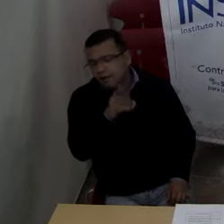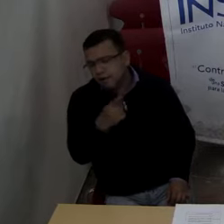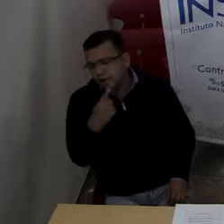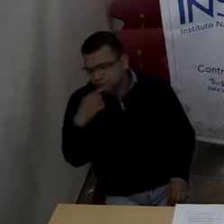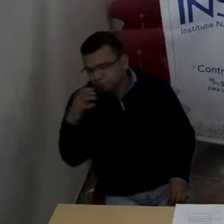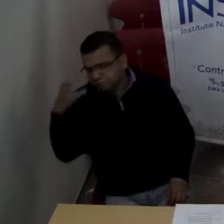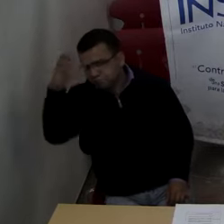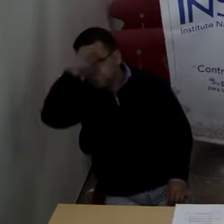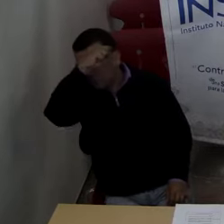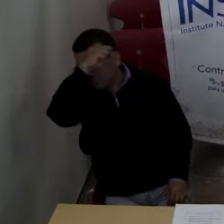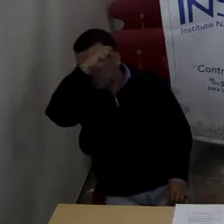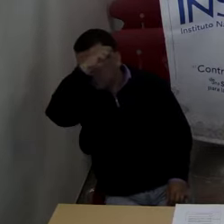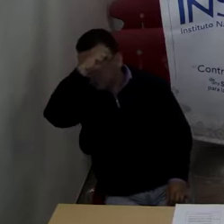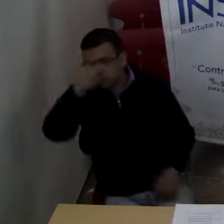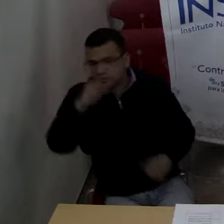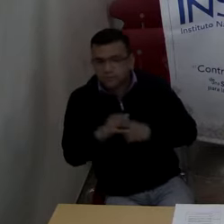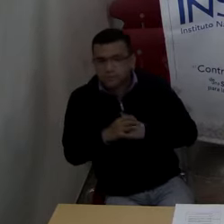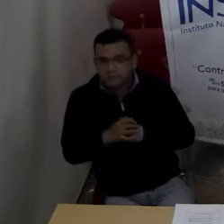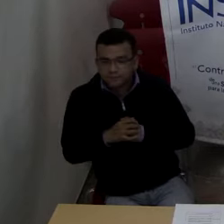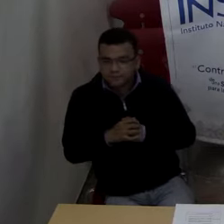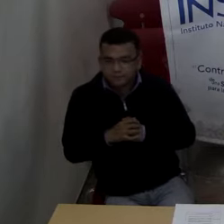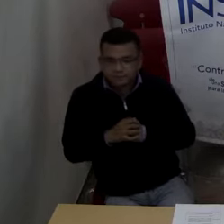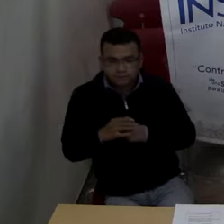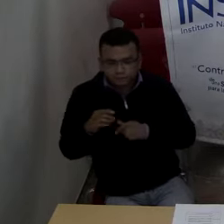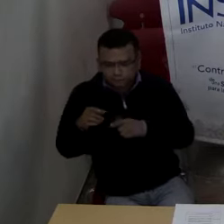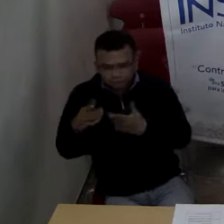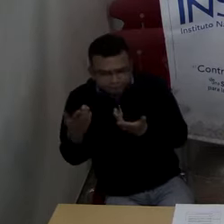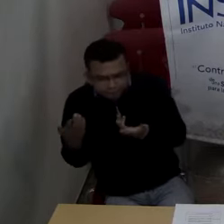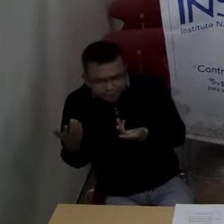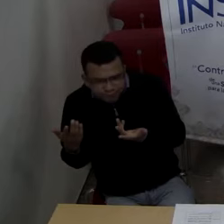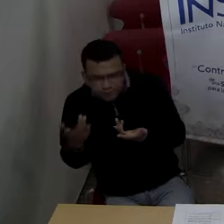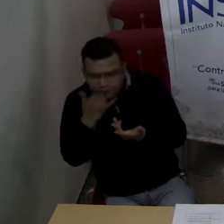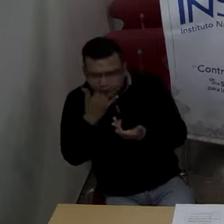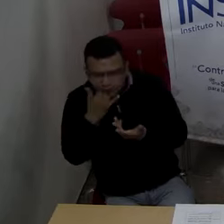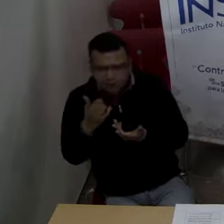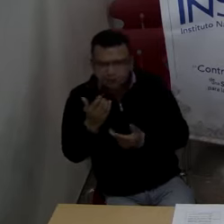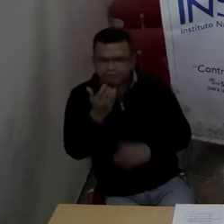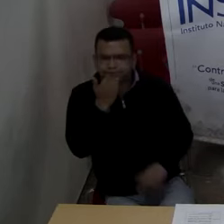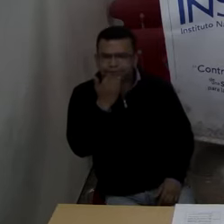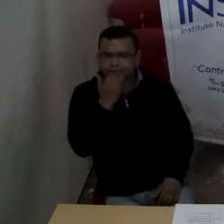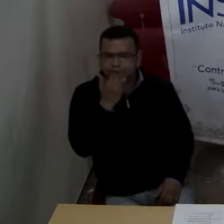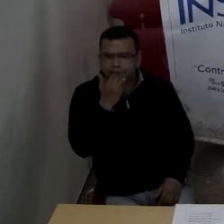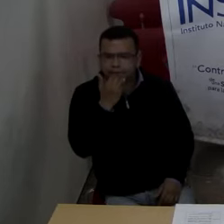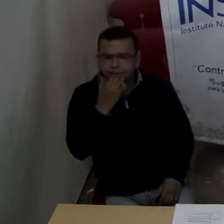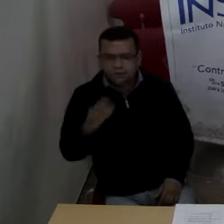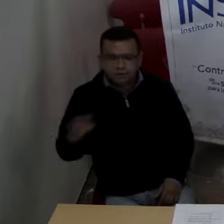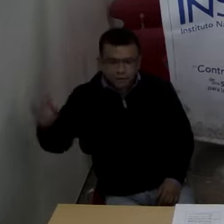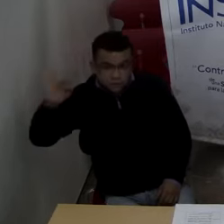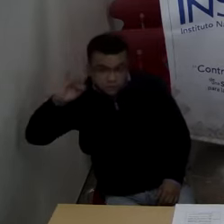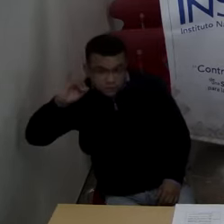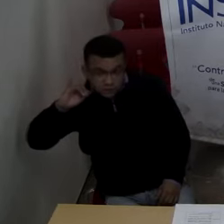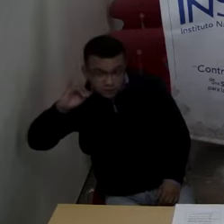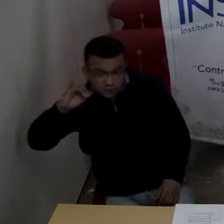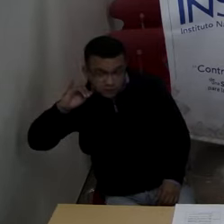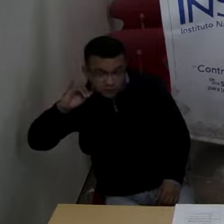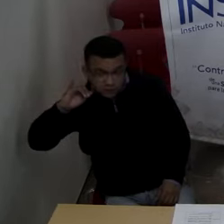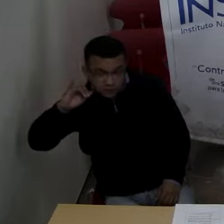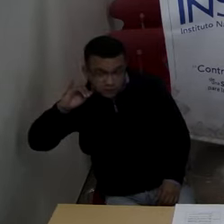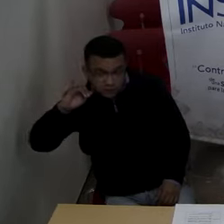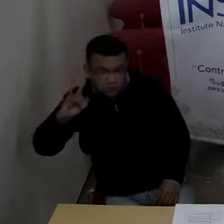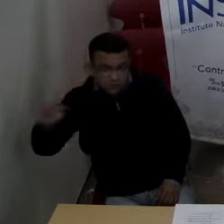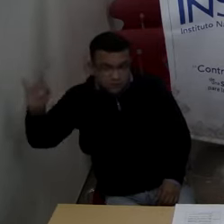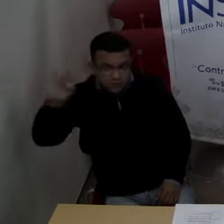es? Podemos identificar cuando un sonido es agudo o es